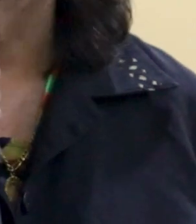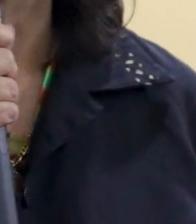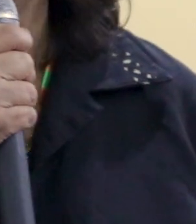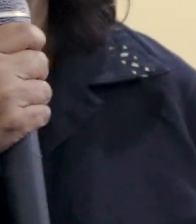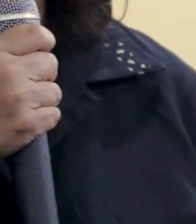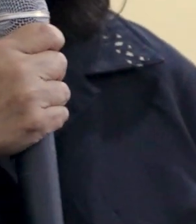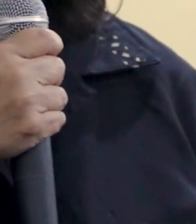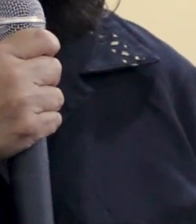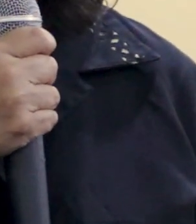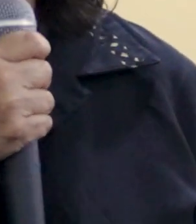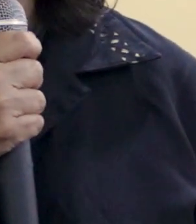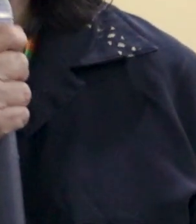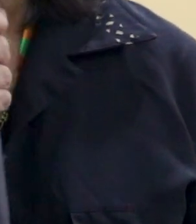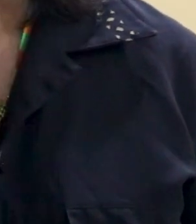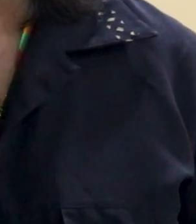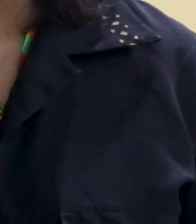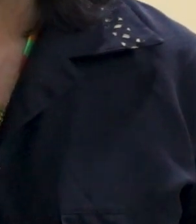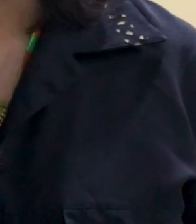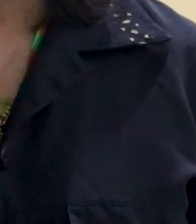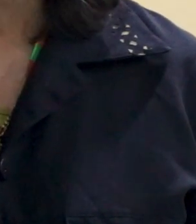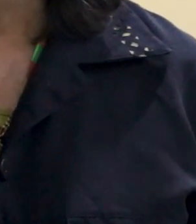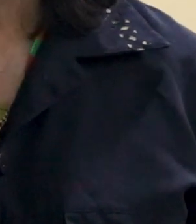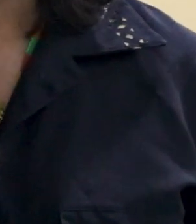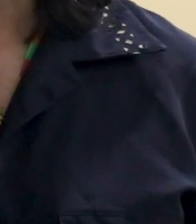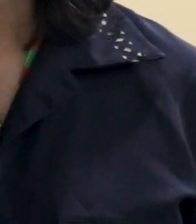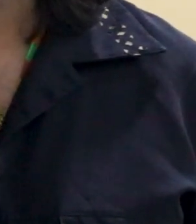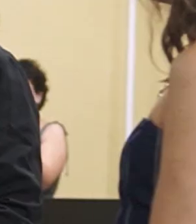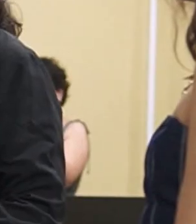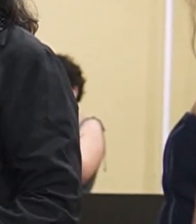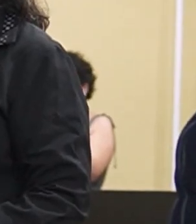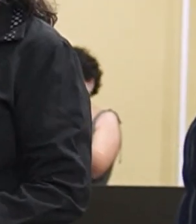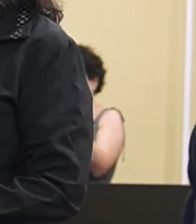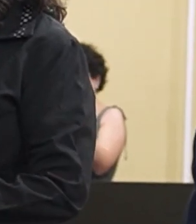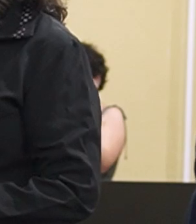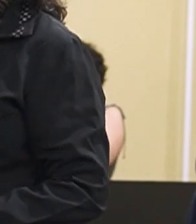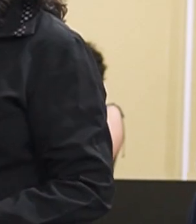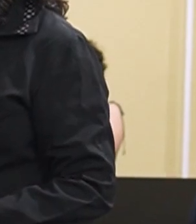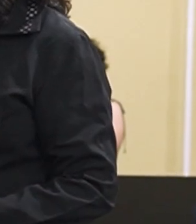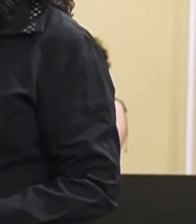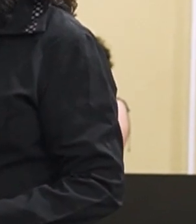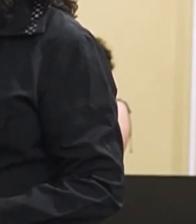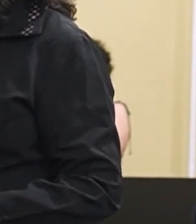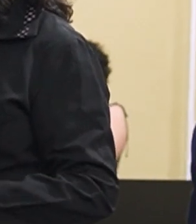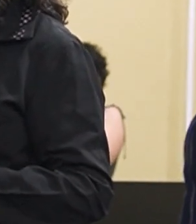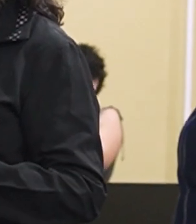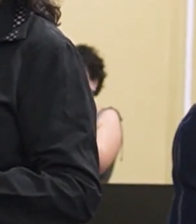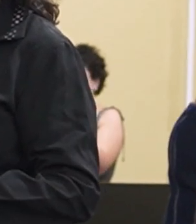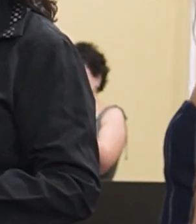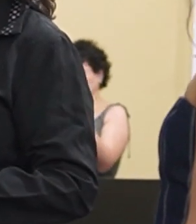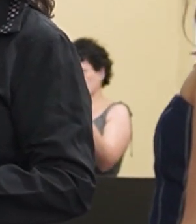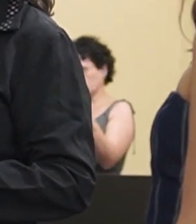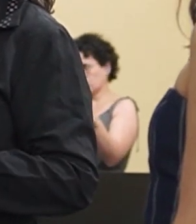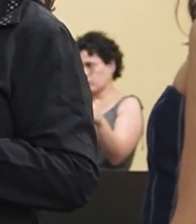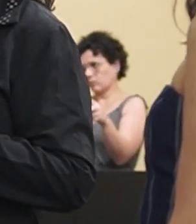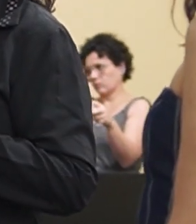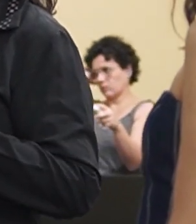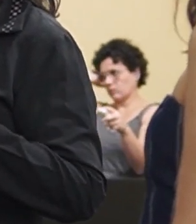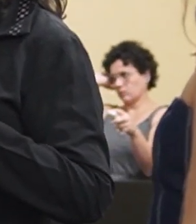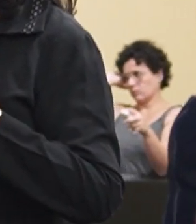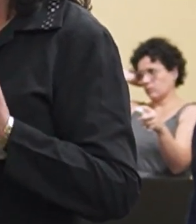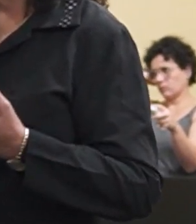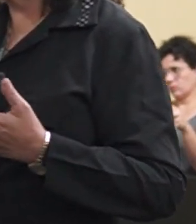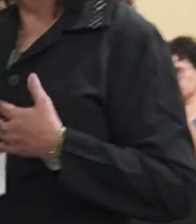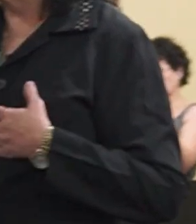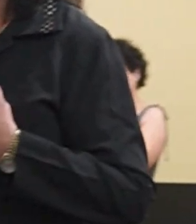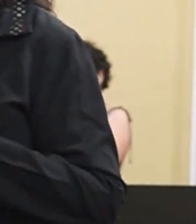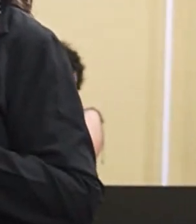dos ambulatórios, mas que agora estamos trabalhando para ter uma organização em conjunto para atendimento a essa